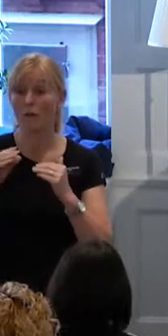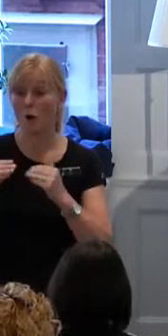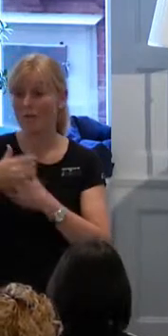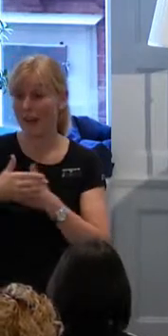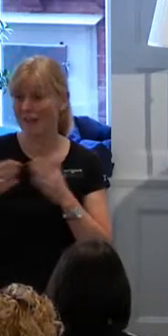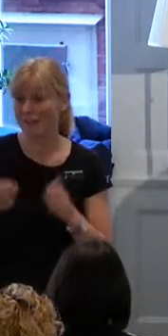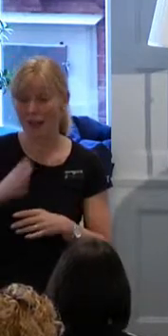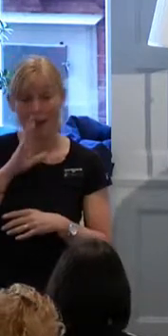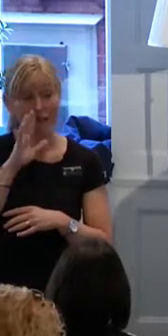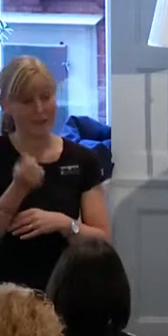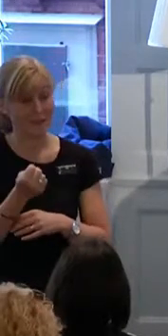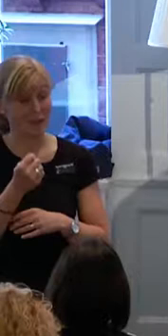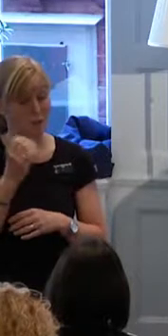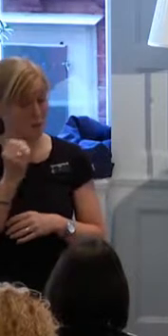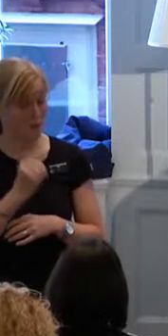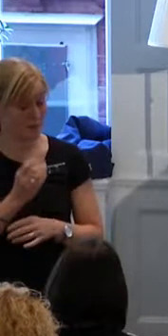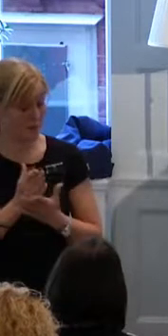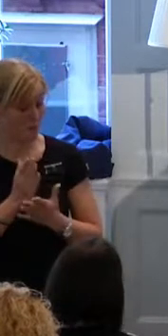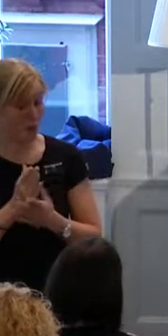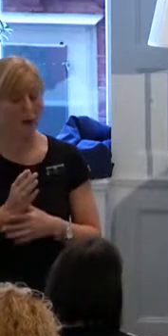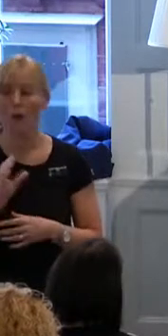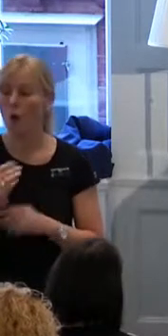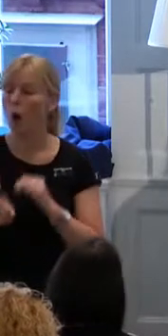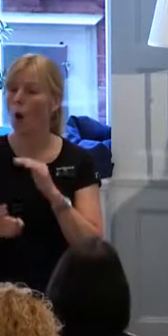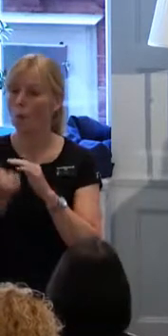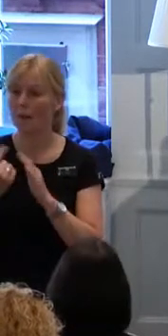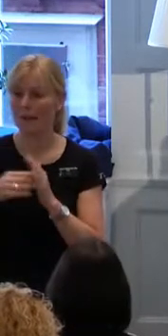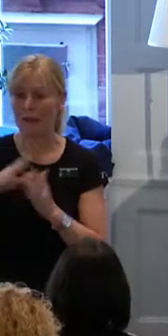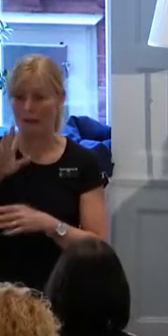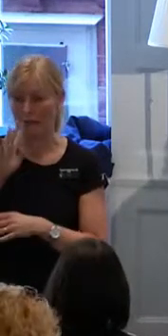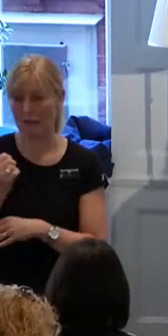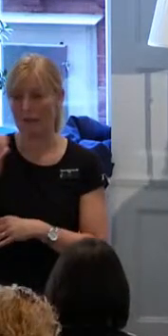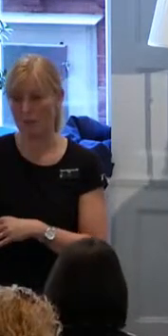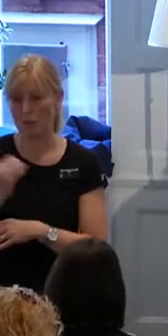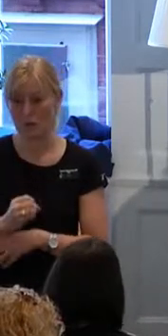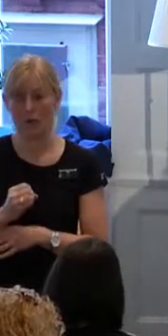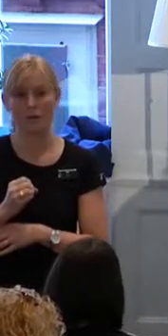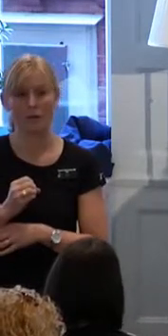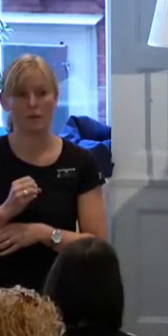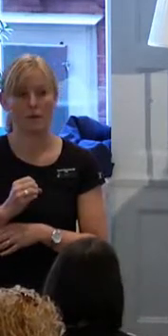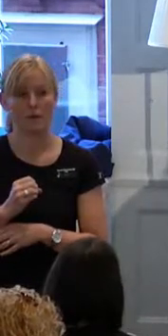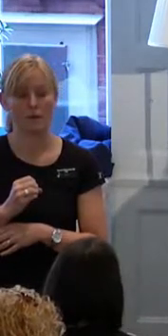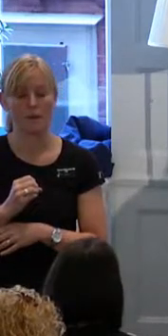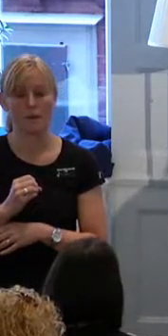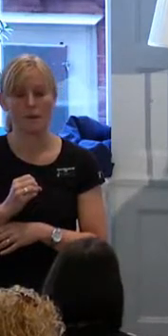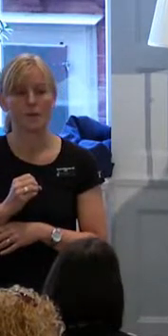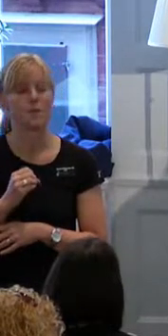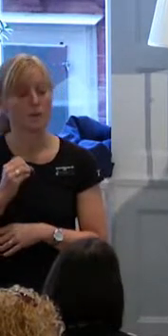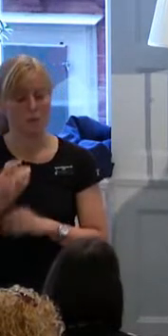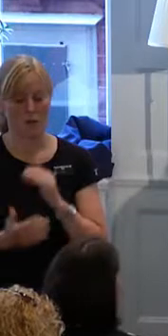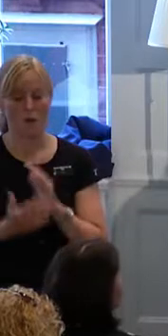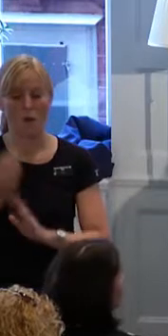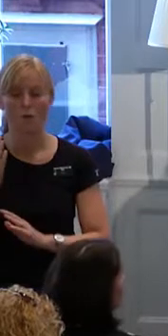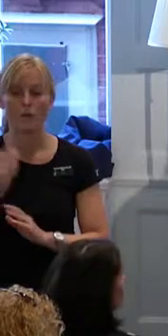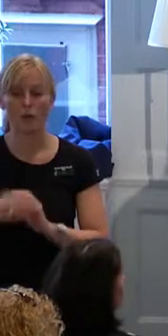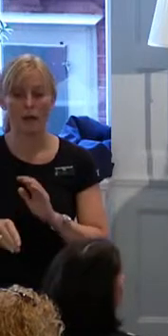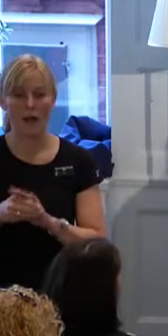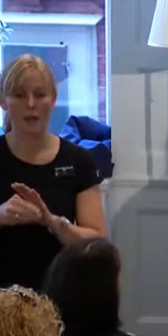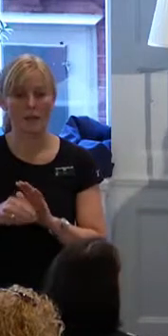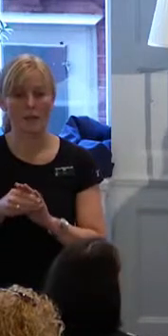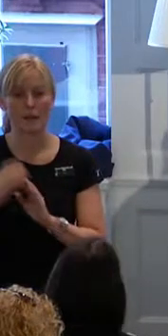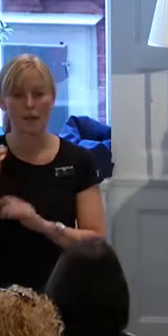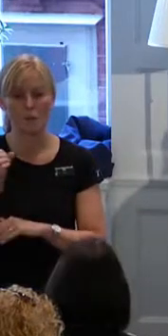i Sverige. 90% är det man har, eller? Ja, upp till 90%. Men igen, hvis du kikar på hvordan ersättning